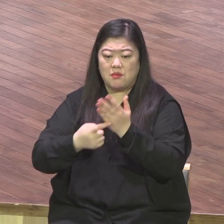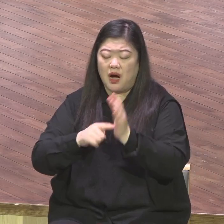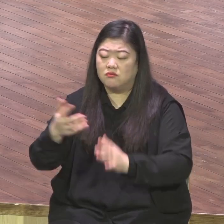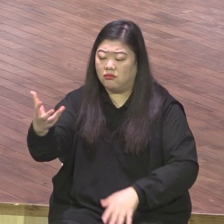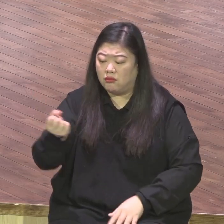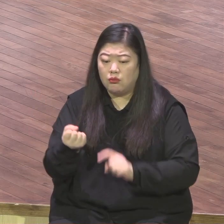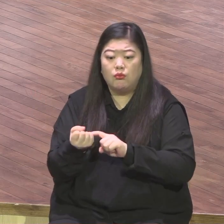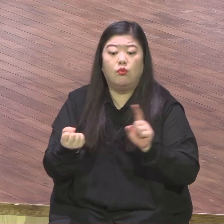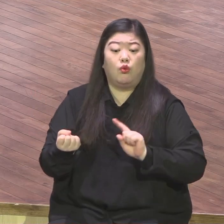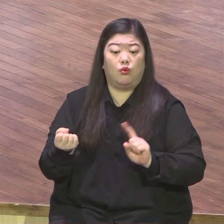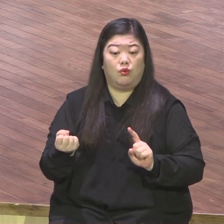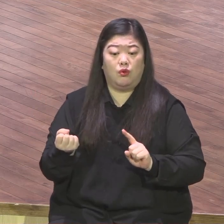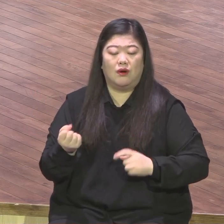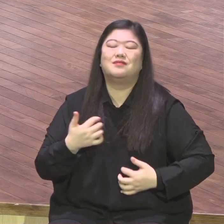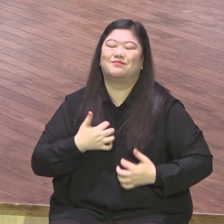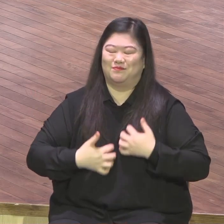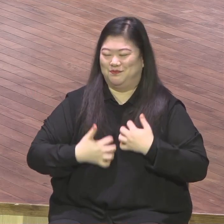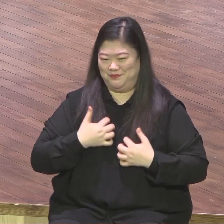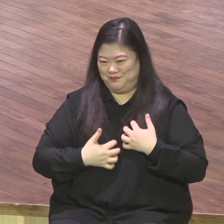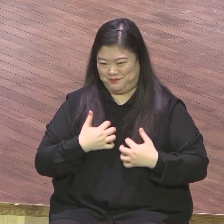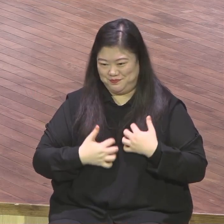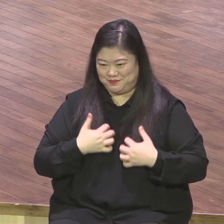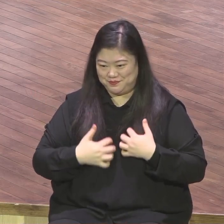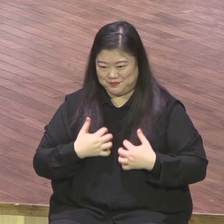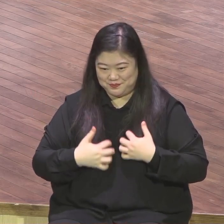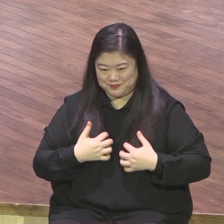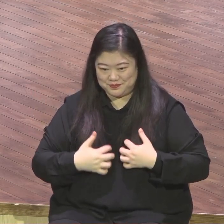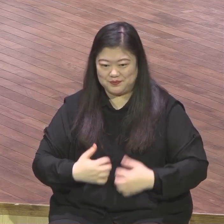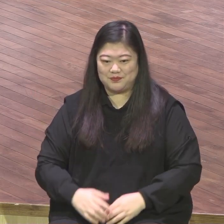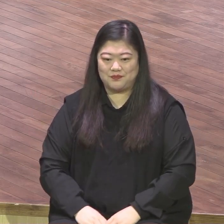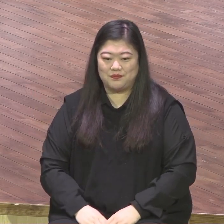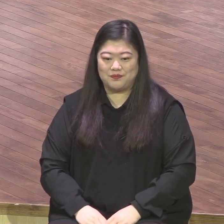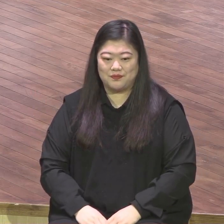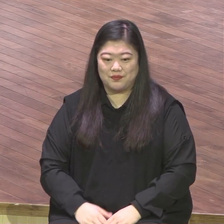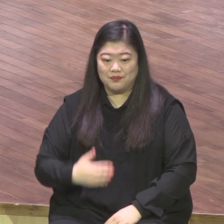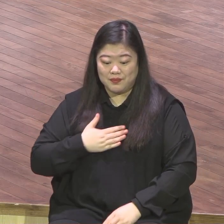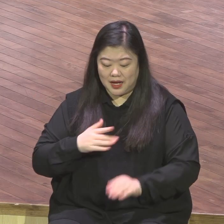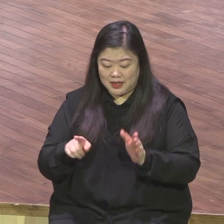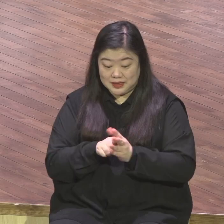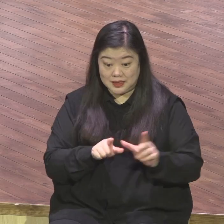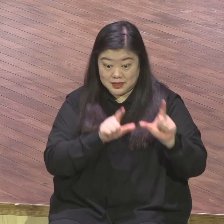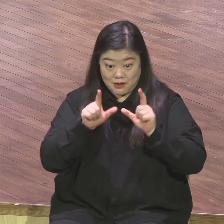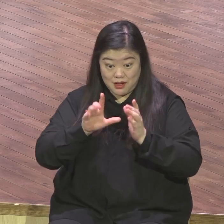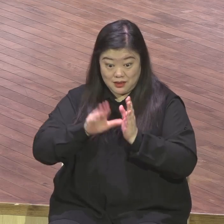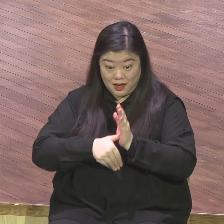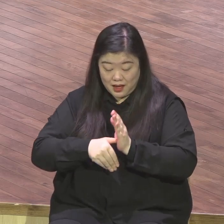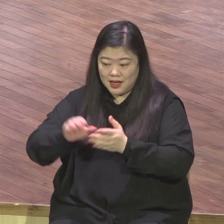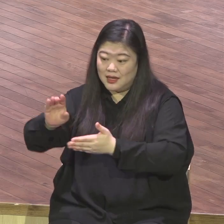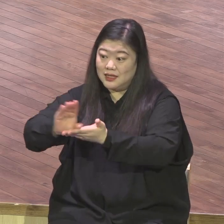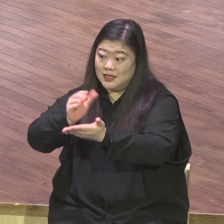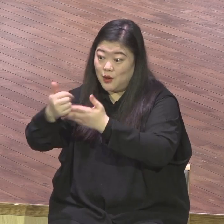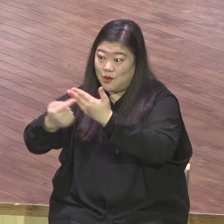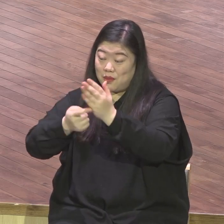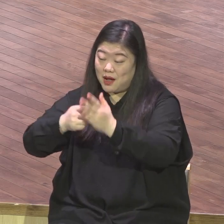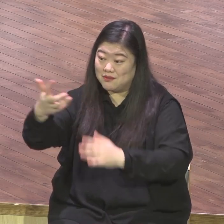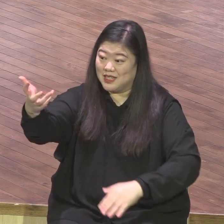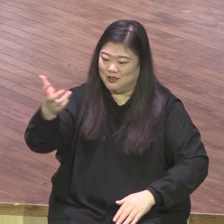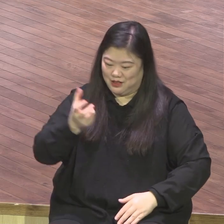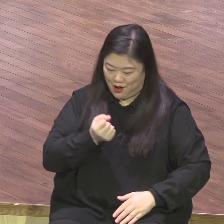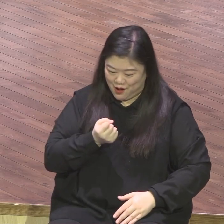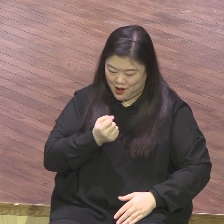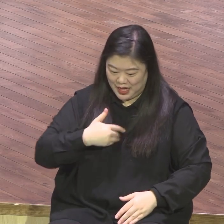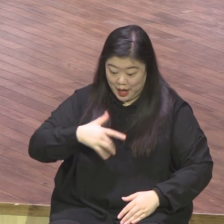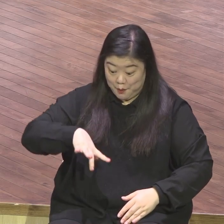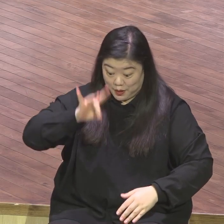있는 3.1조 활성화되는 것도 이 플랫폼도 바로 예수 그리스도의 마음을 품는 것에서